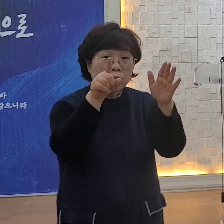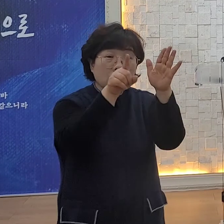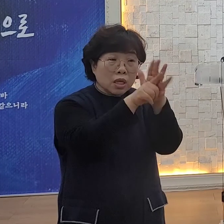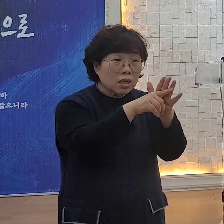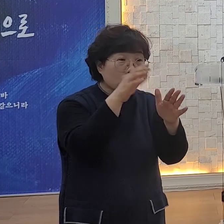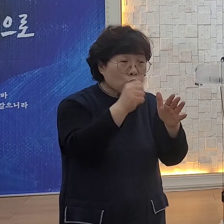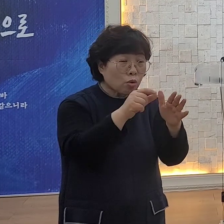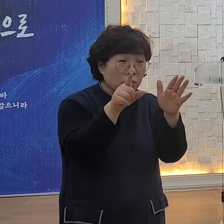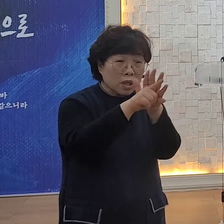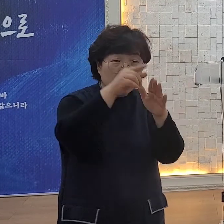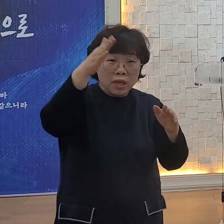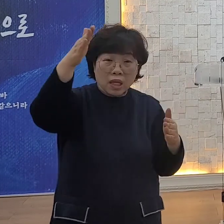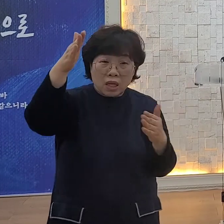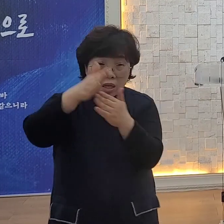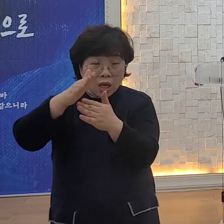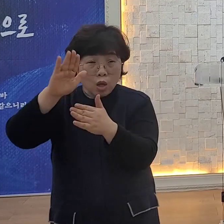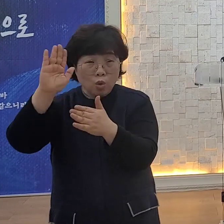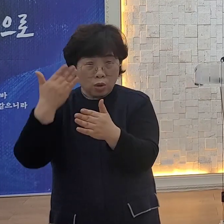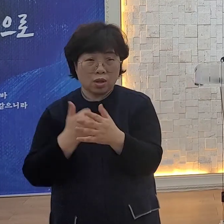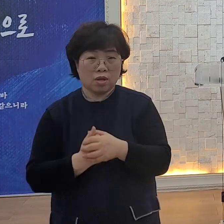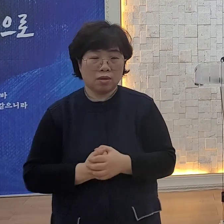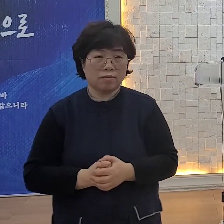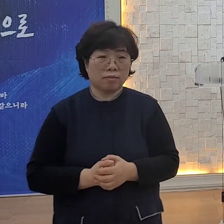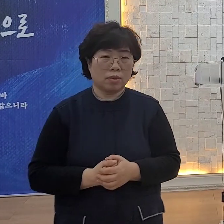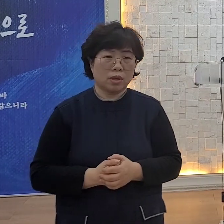믿음으로 믿음에 이르게 한다.